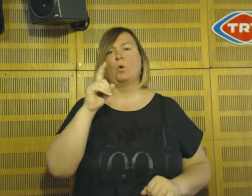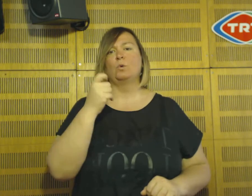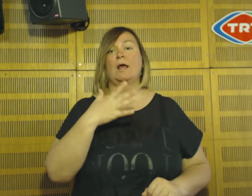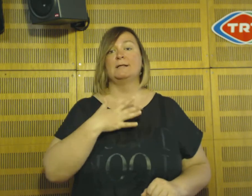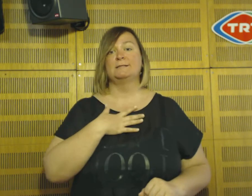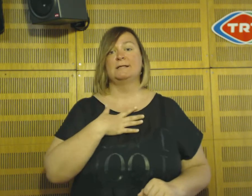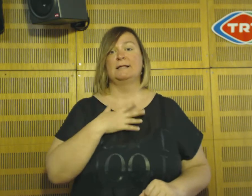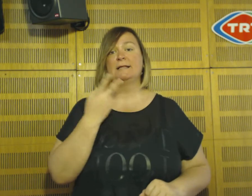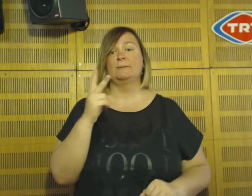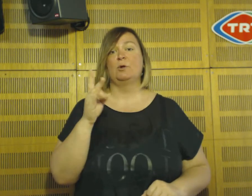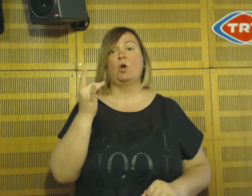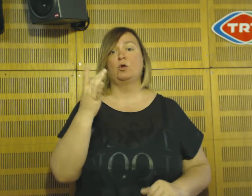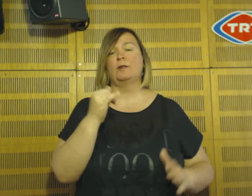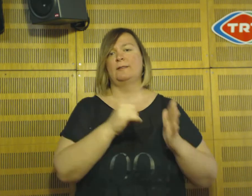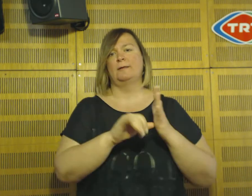19 Haziran 2014 tarihinde başlamıştı.